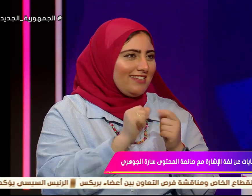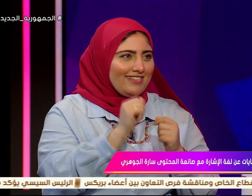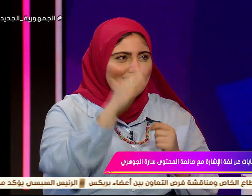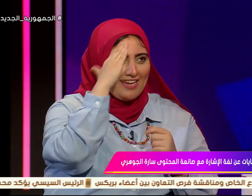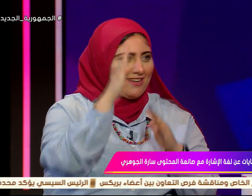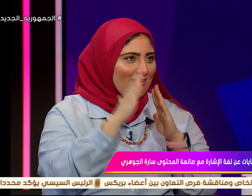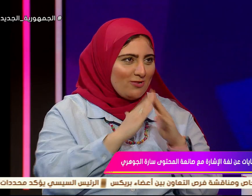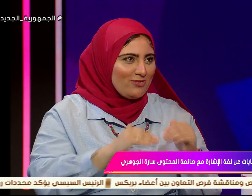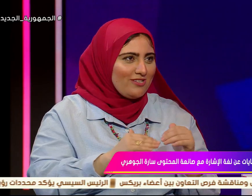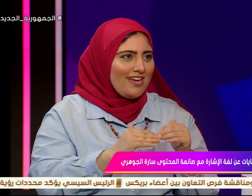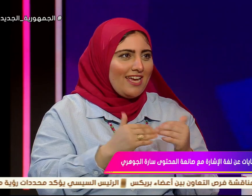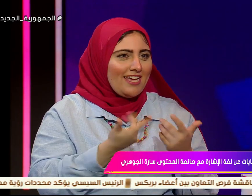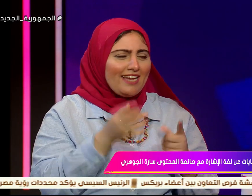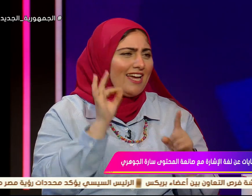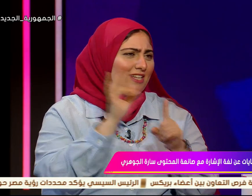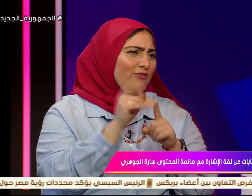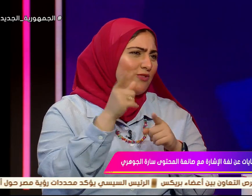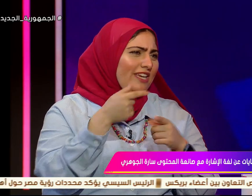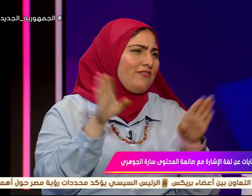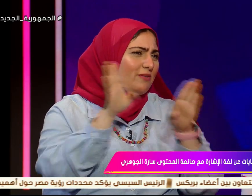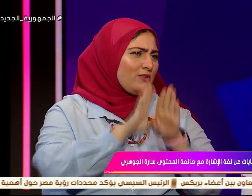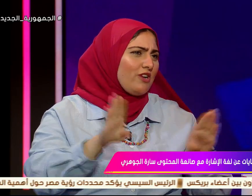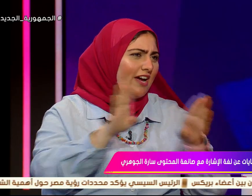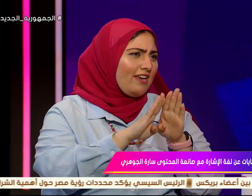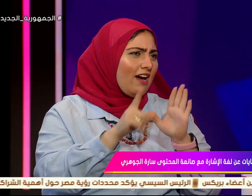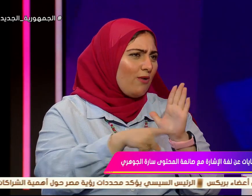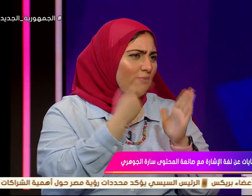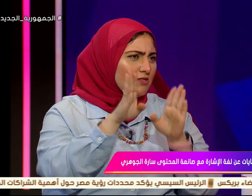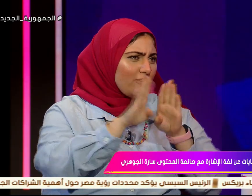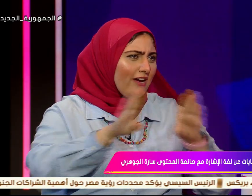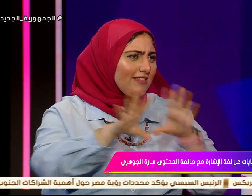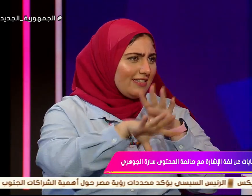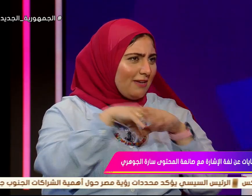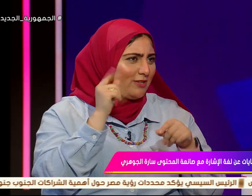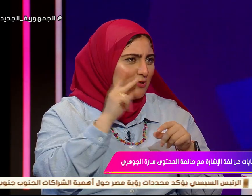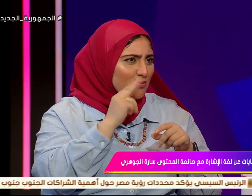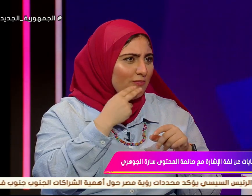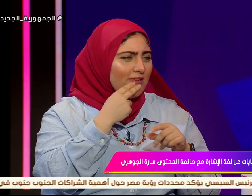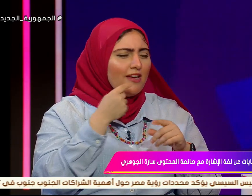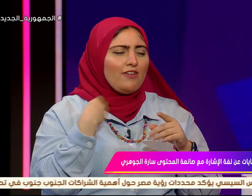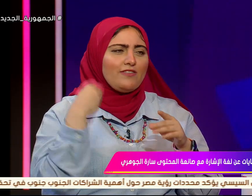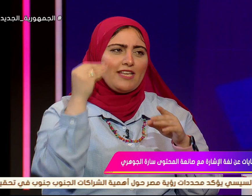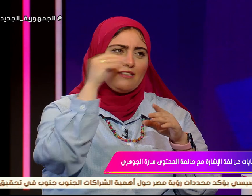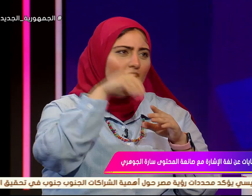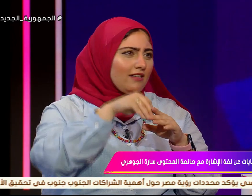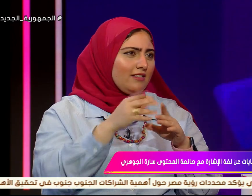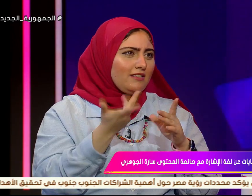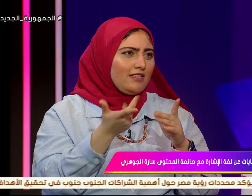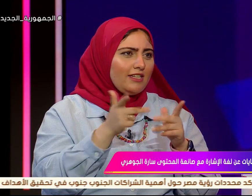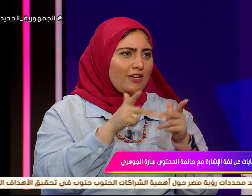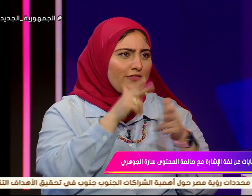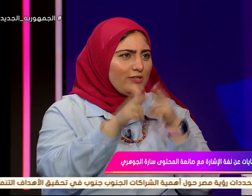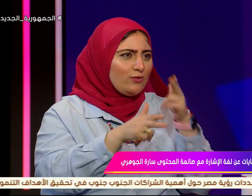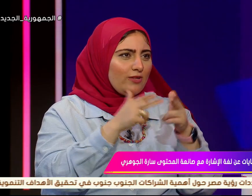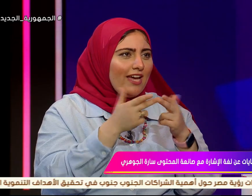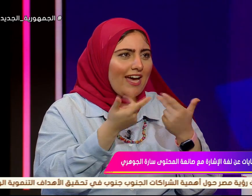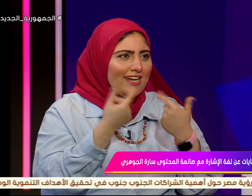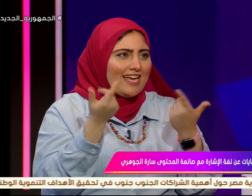لتحيا مصر كان هدفه ان كان في مسرحيه اول مسرحيه تتعمل للسم فساعتها حطيت الفيديو ده على